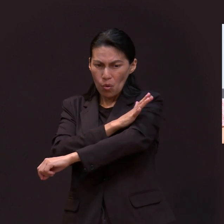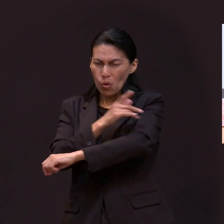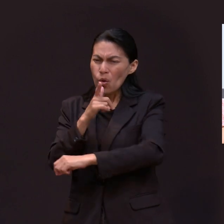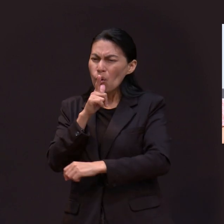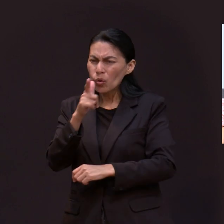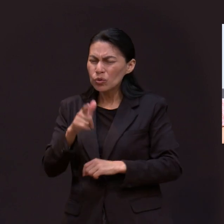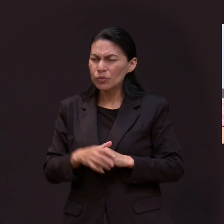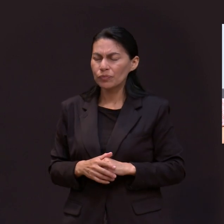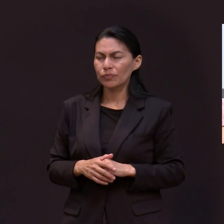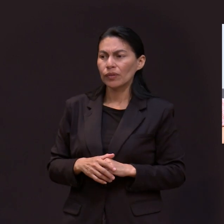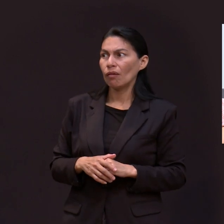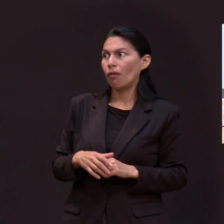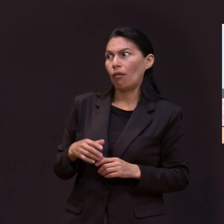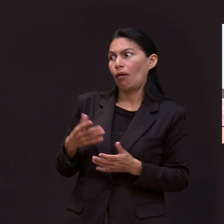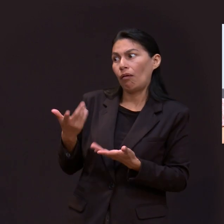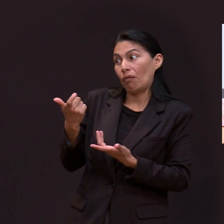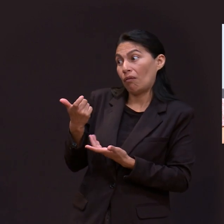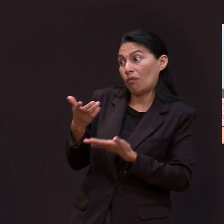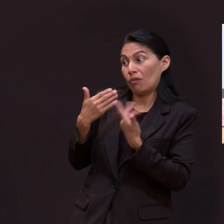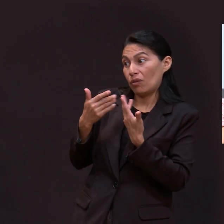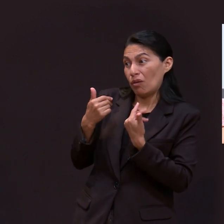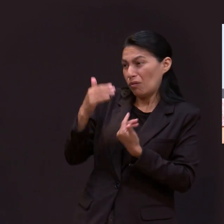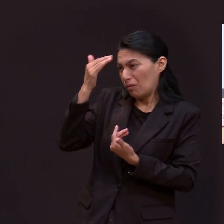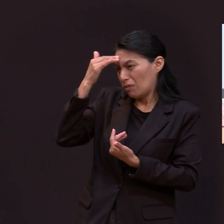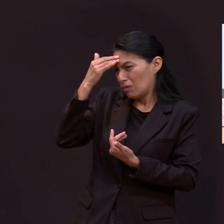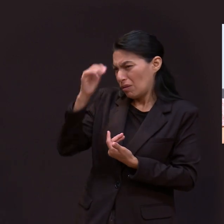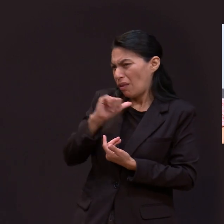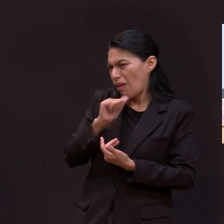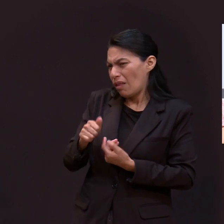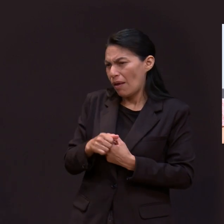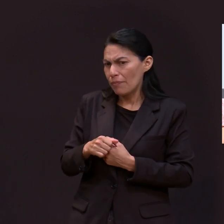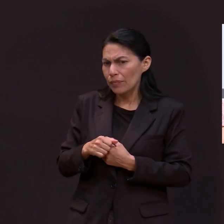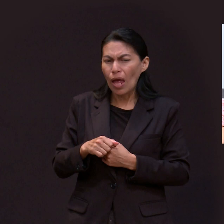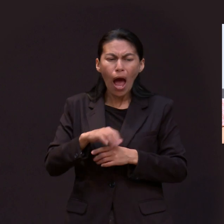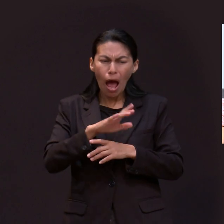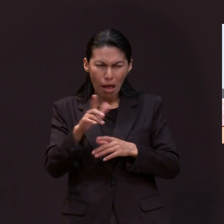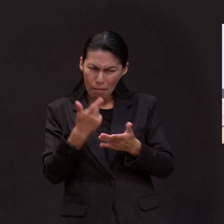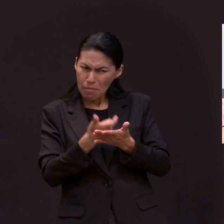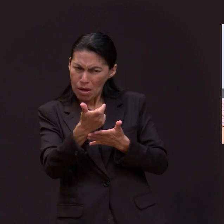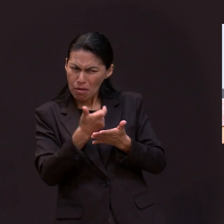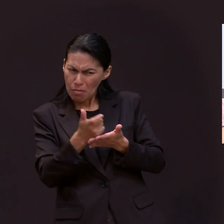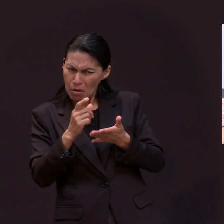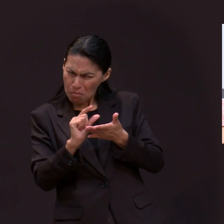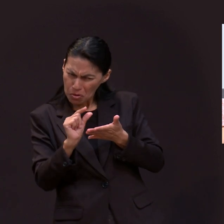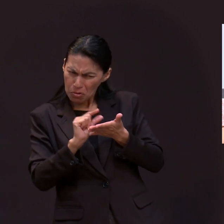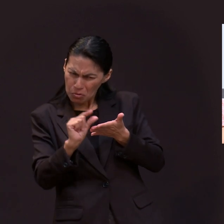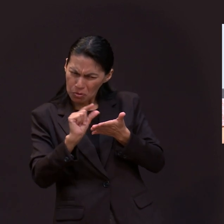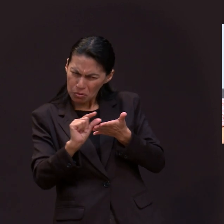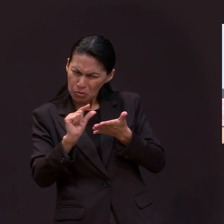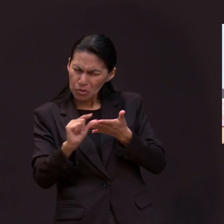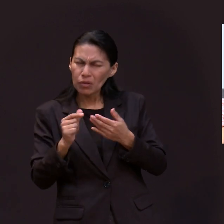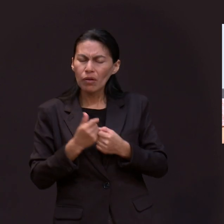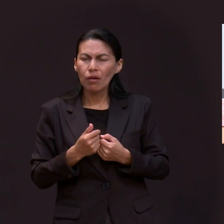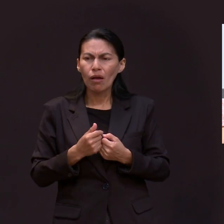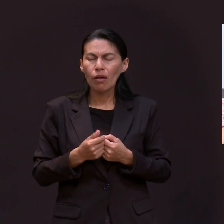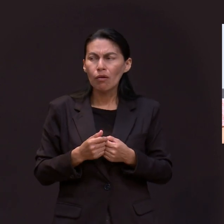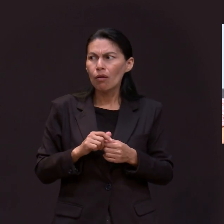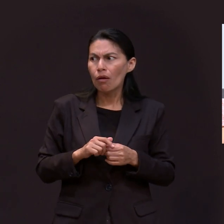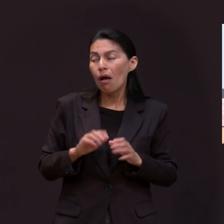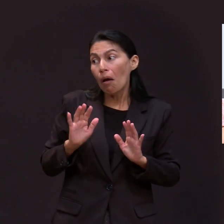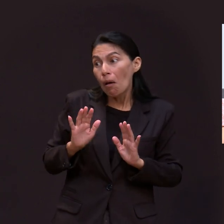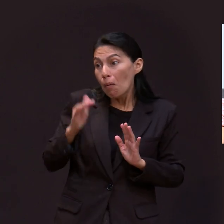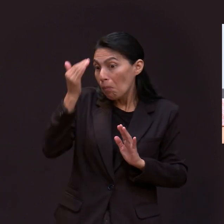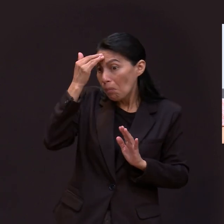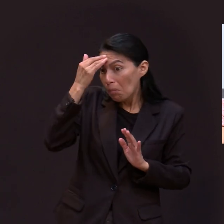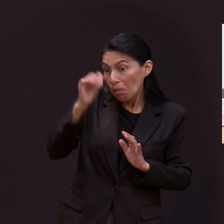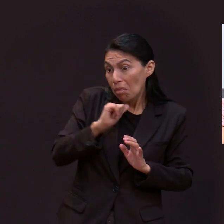conoce no tengo dinero se lo doy en pagos y pues es un y te conoce y te lo está dando en pagos bueno pues sí así